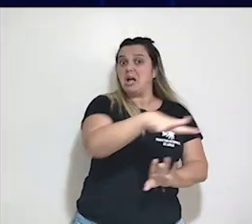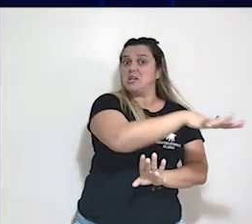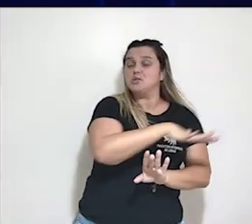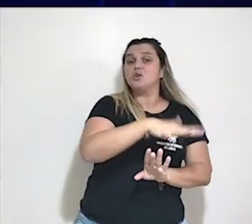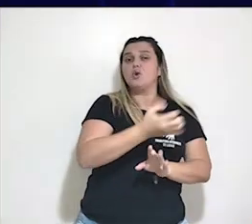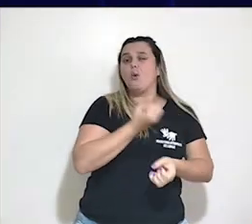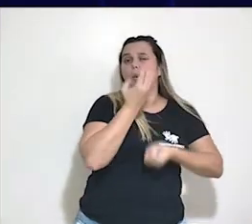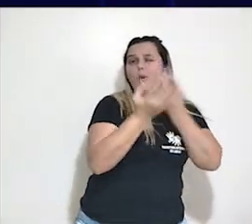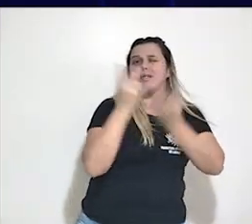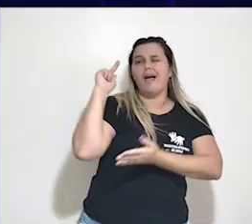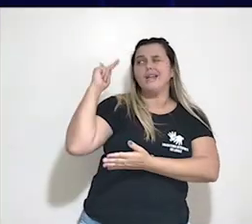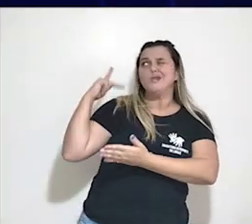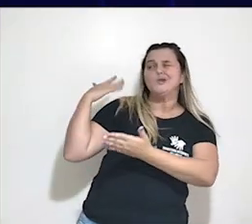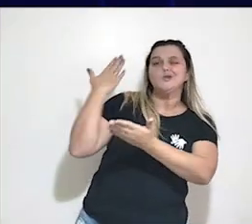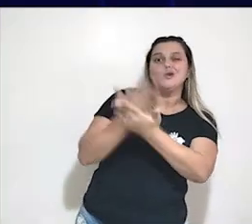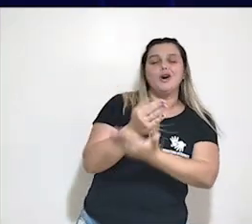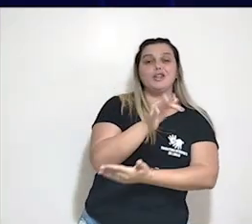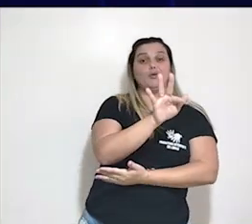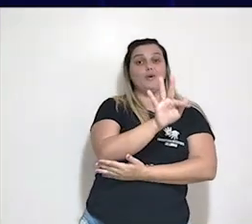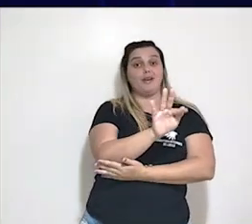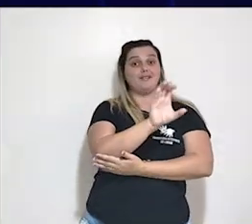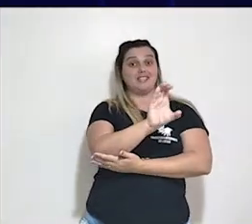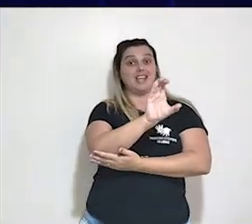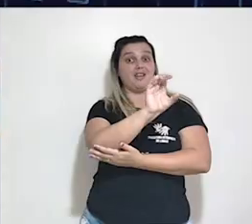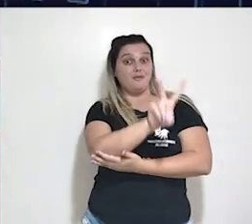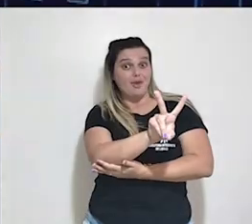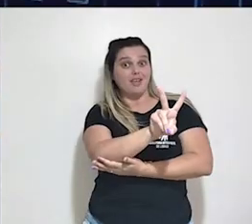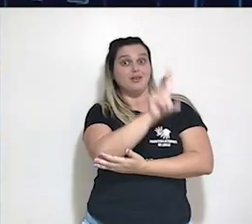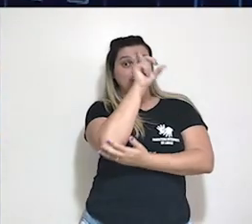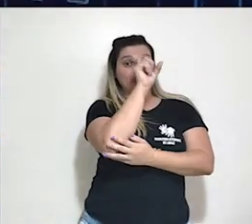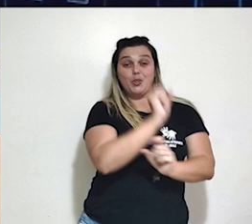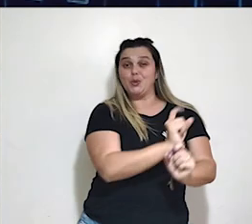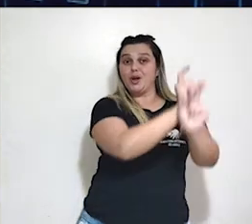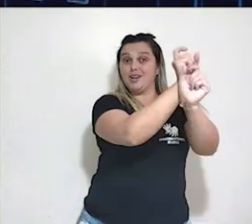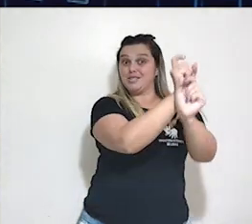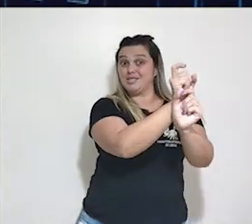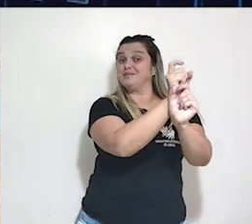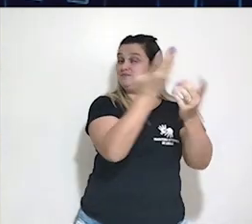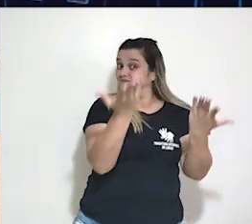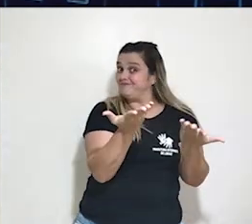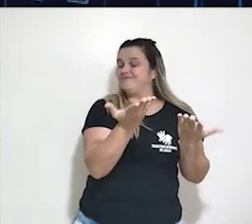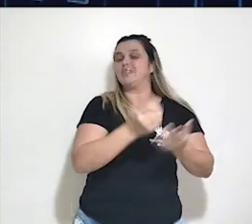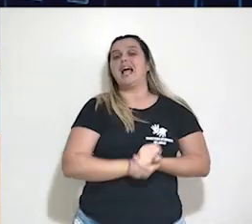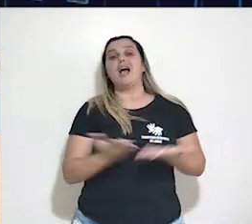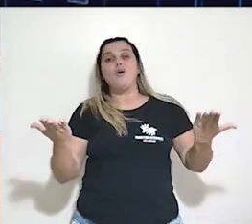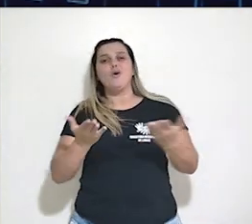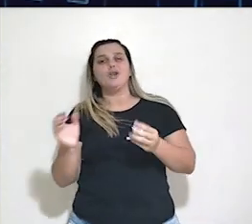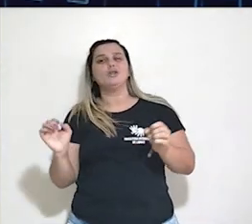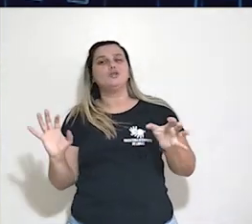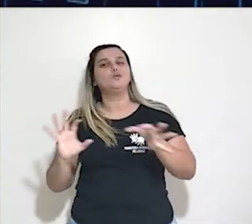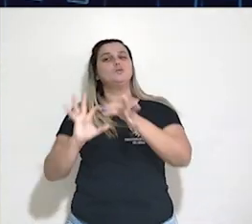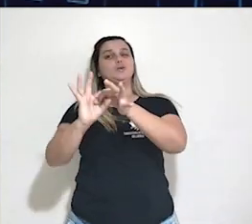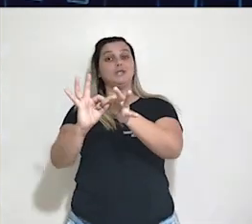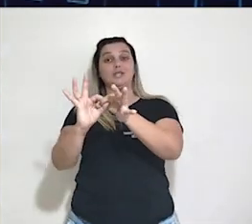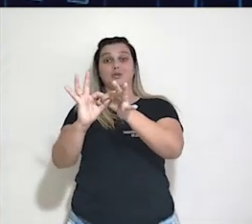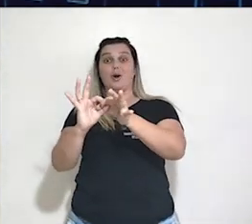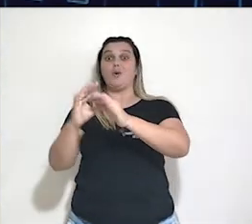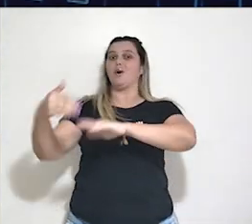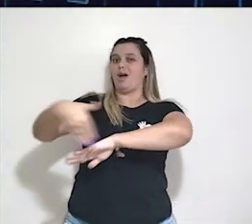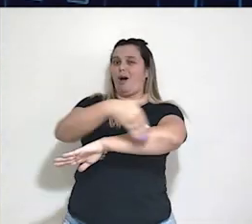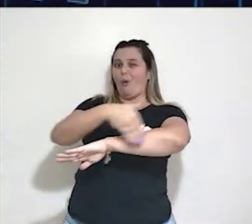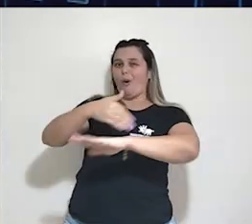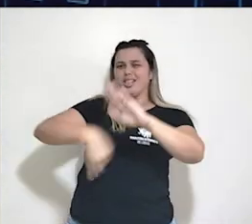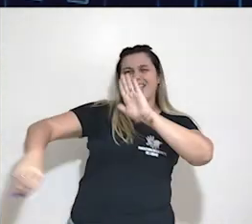fundação foi idealizada. Vale muito a pena conhecer. E estamos em parceria com a ONG Identidade das Ruas e todo o